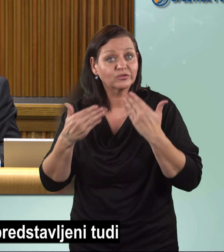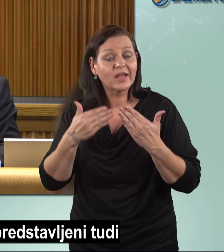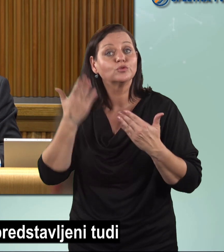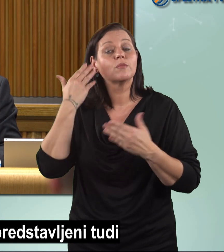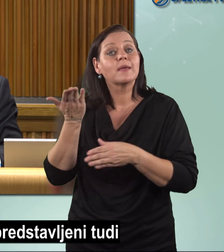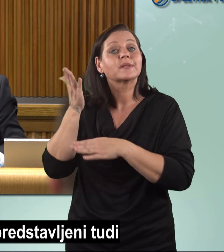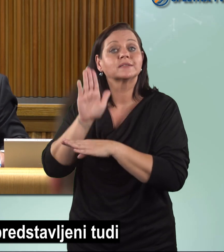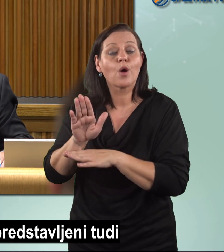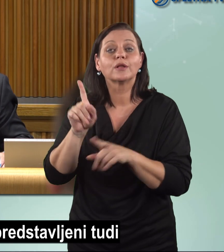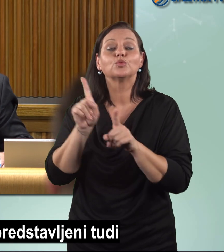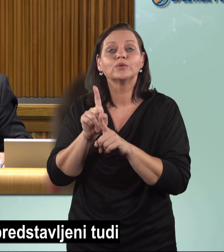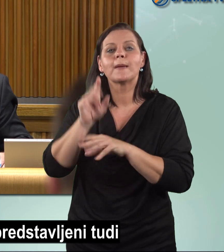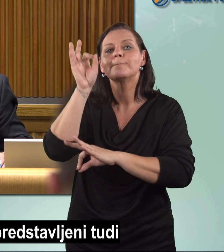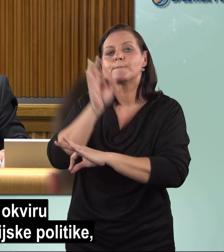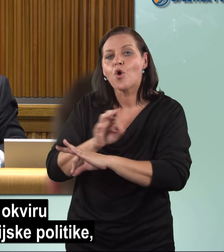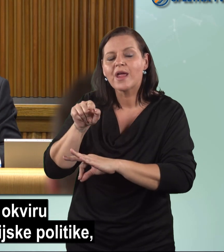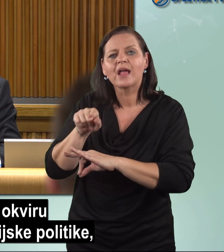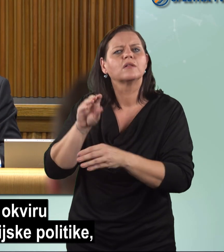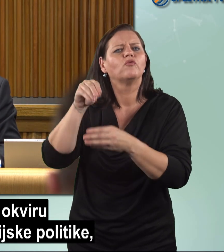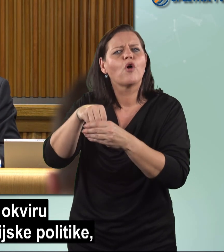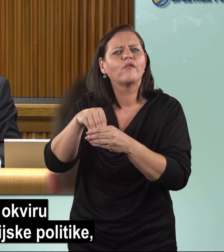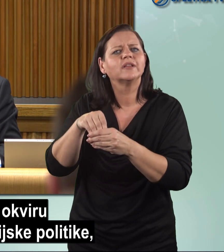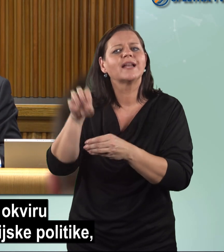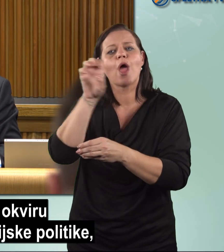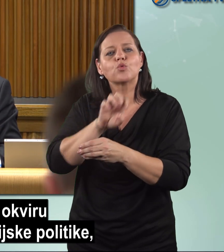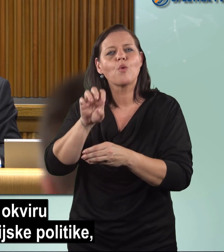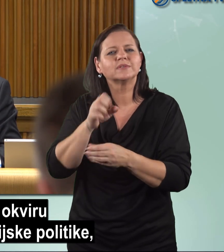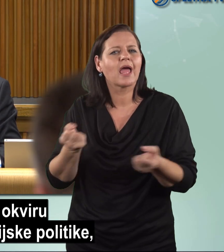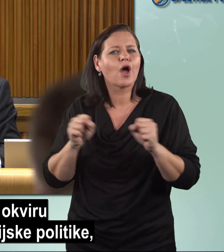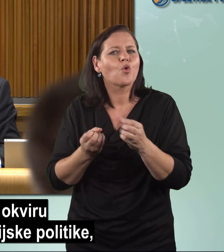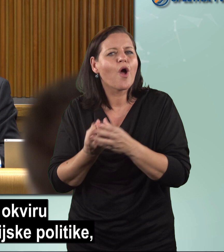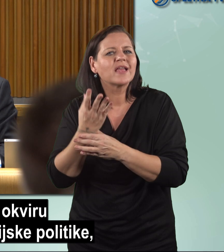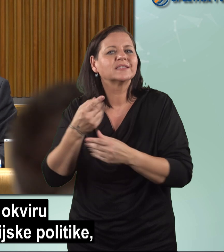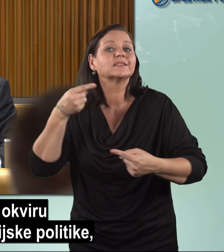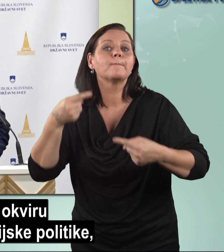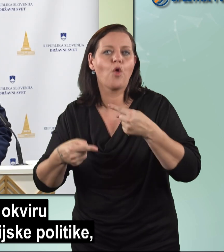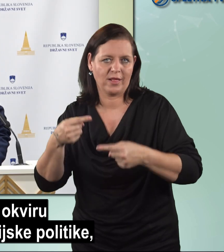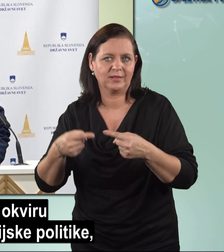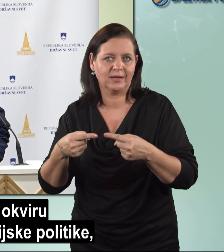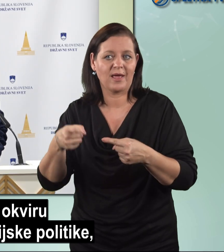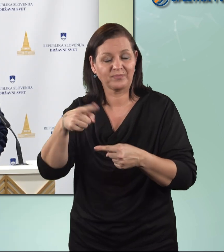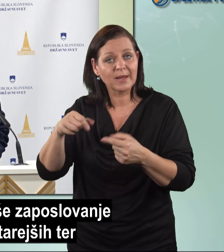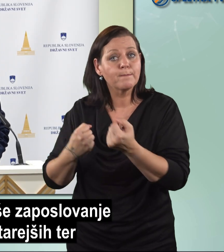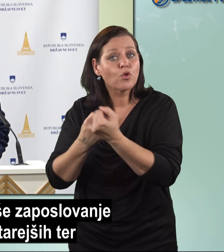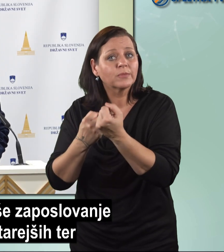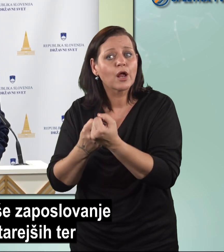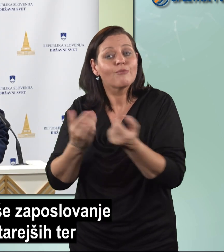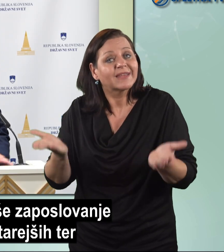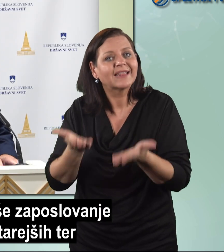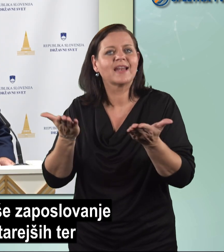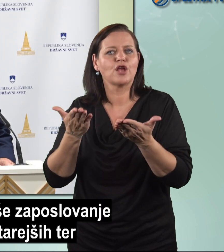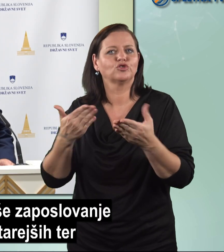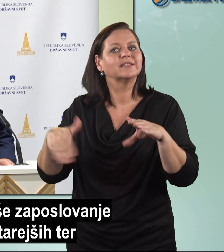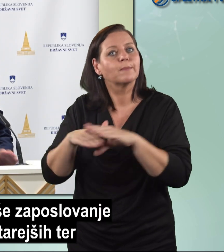Na posvetu so bili predstavljeni tudi projekti v okviru evropske kohezijske politike, ki podpirajo hitrejše